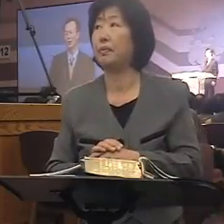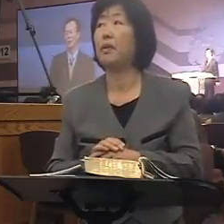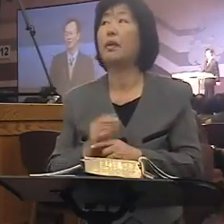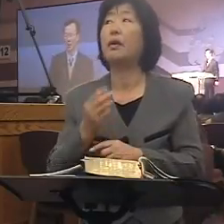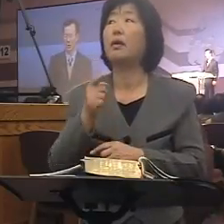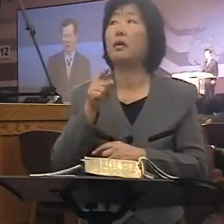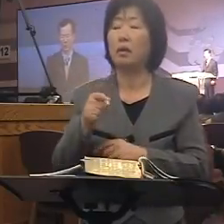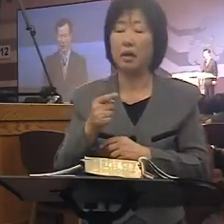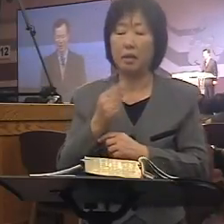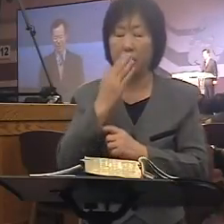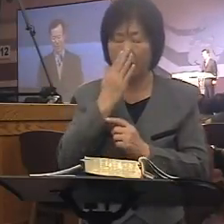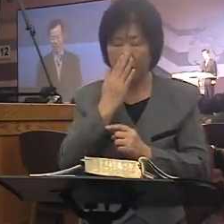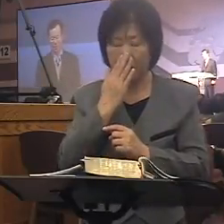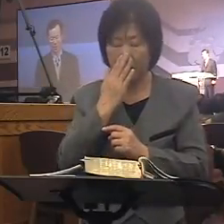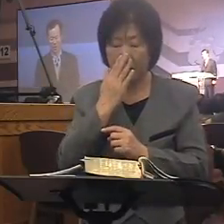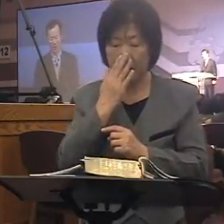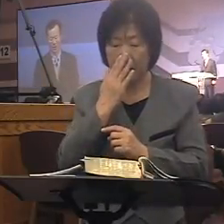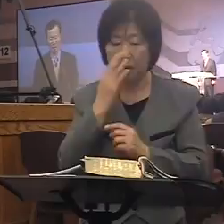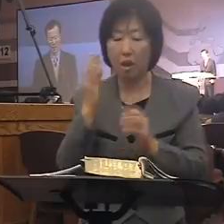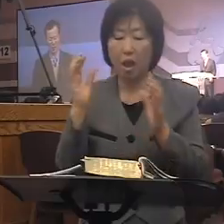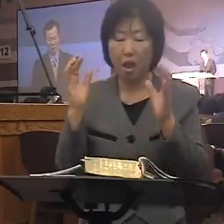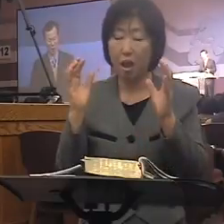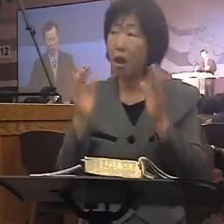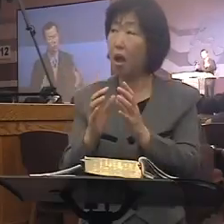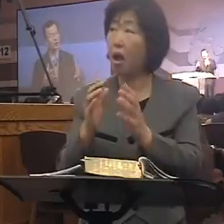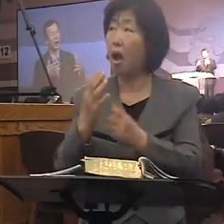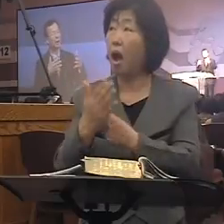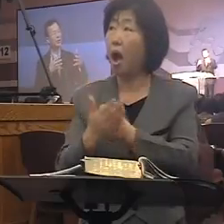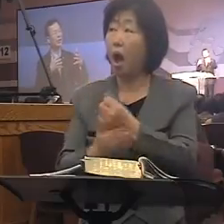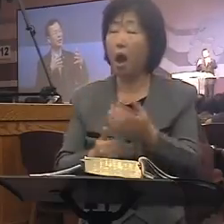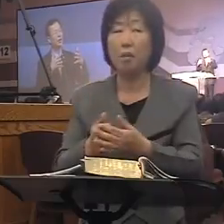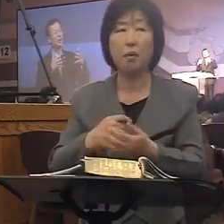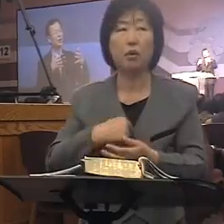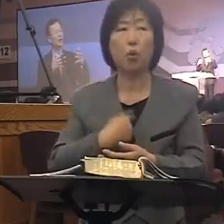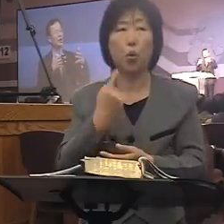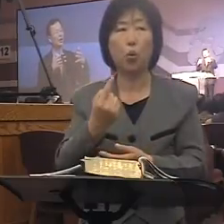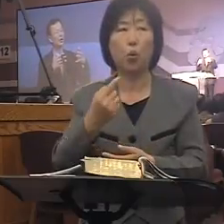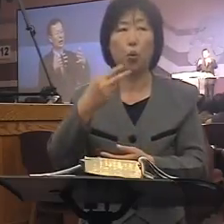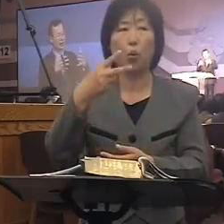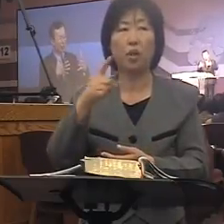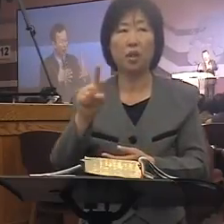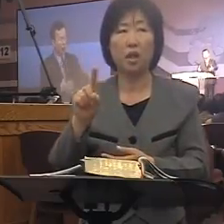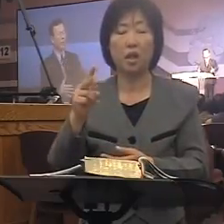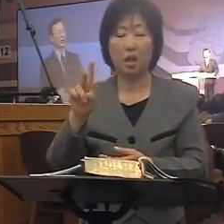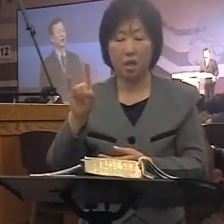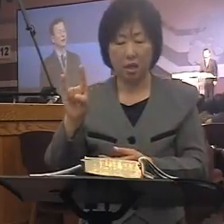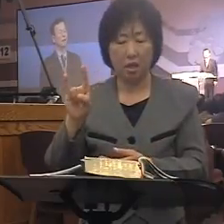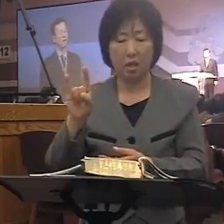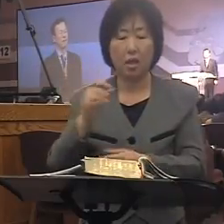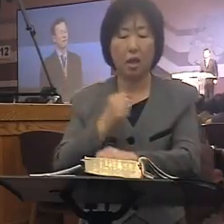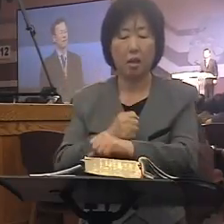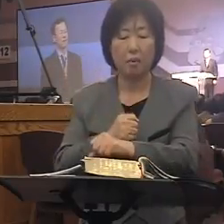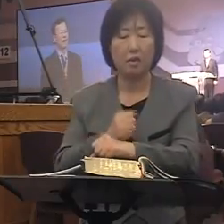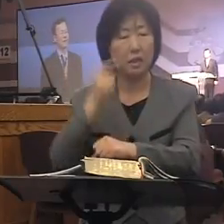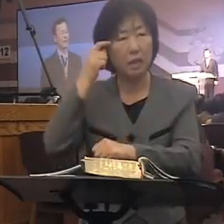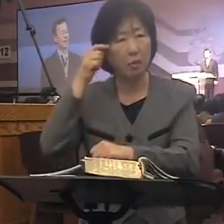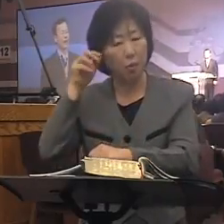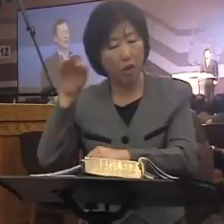근데 그러한 겸비함이 있기 위하여서 하나님과 독대함을 우리가 사모해야